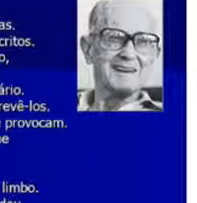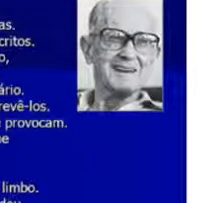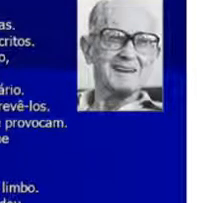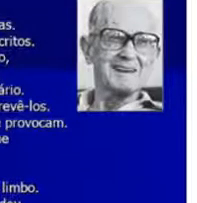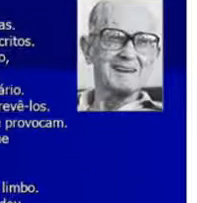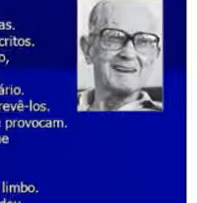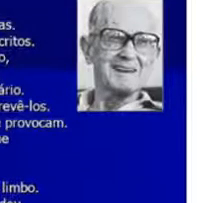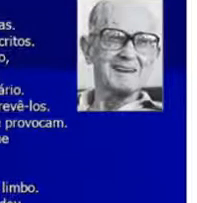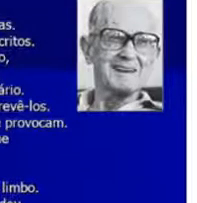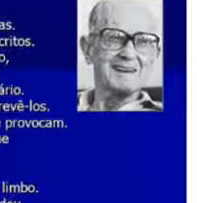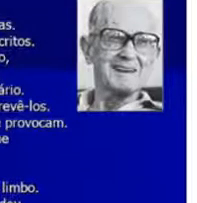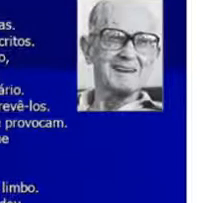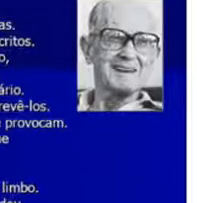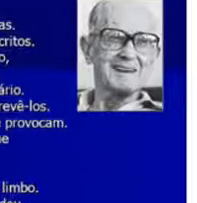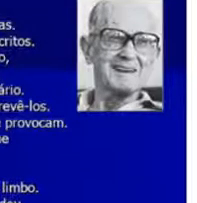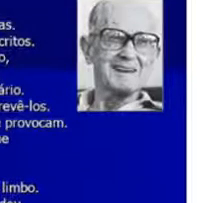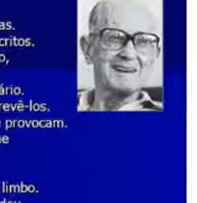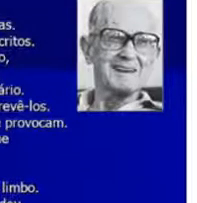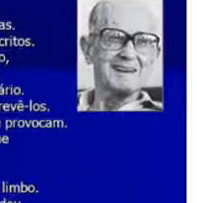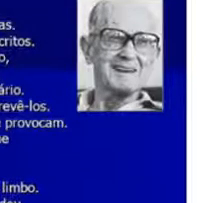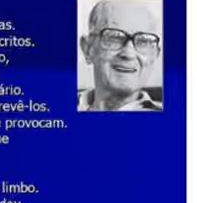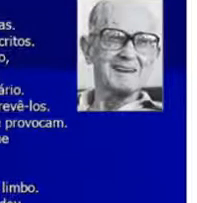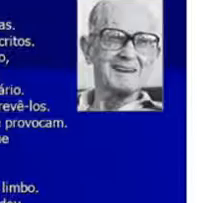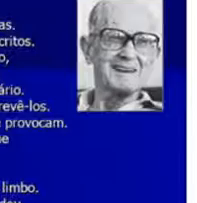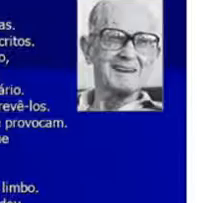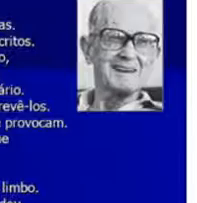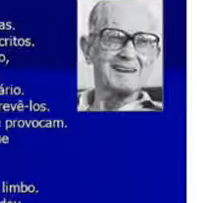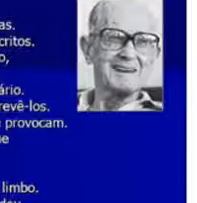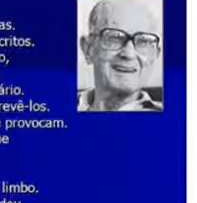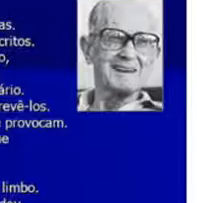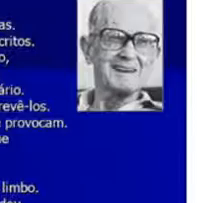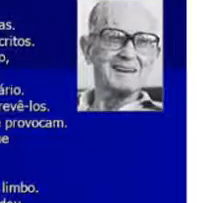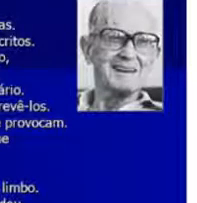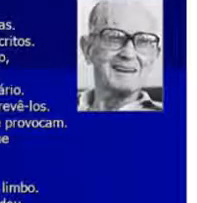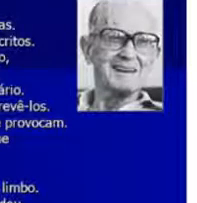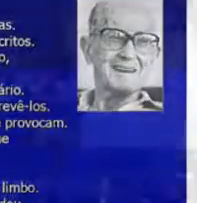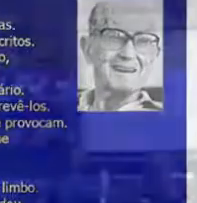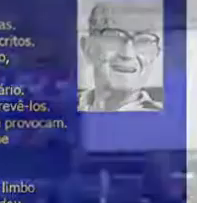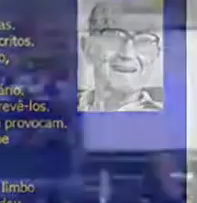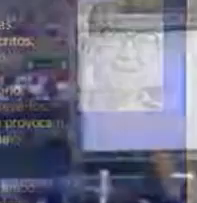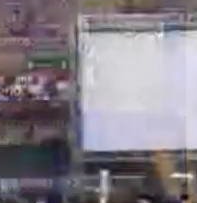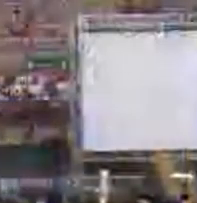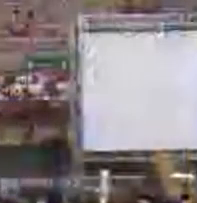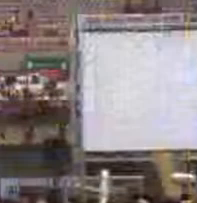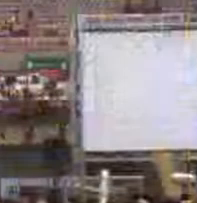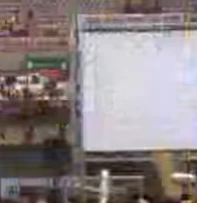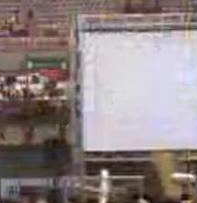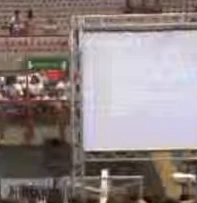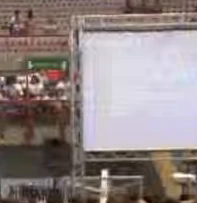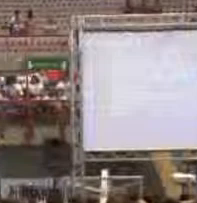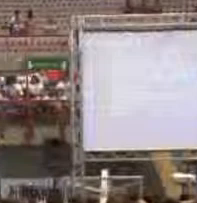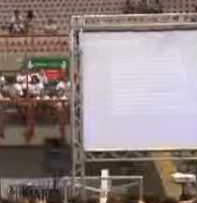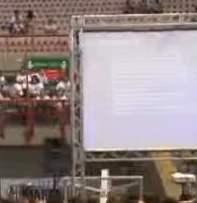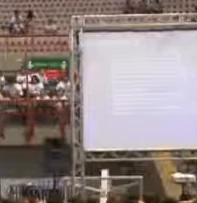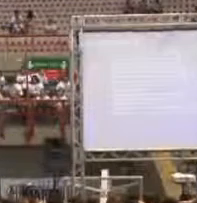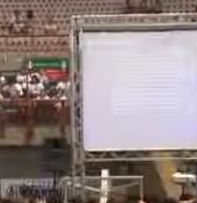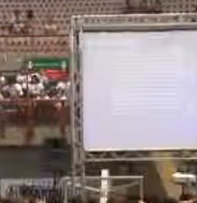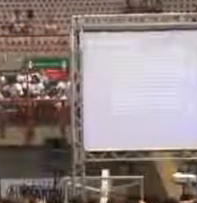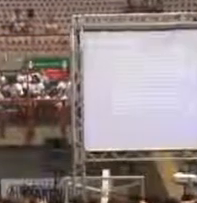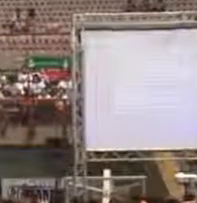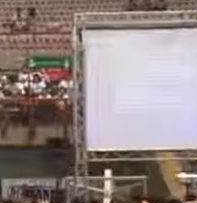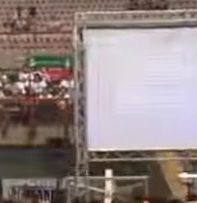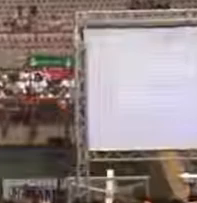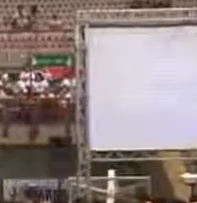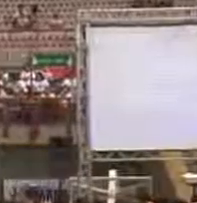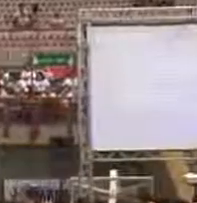poesia que é o que tem aí ó penetra surdamente no reino das palavras entra em